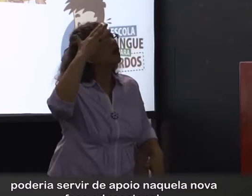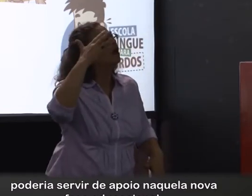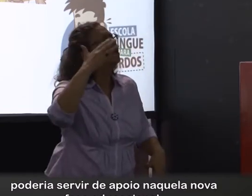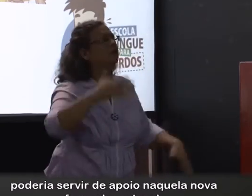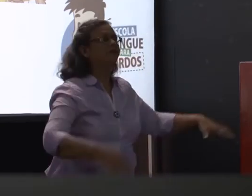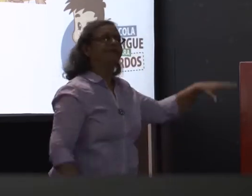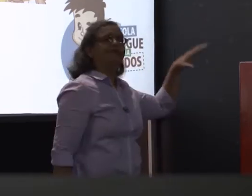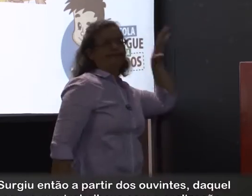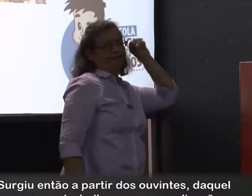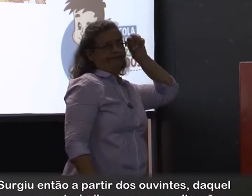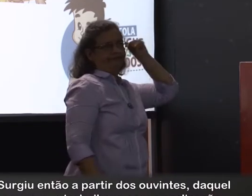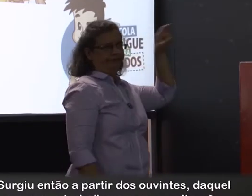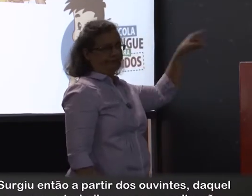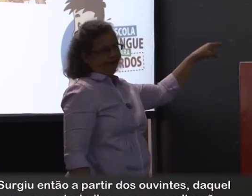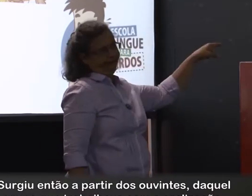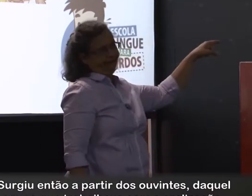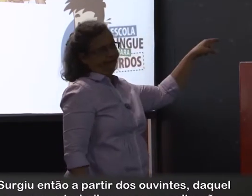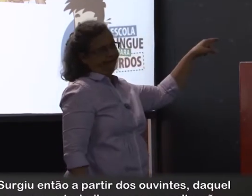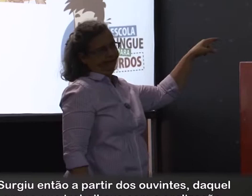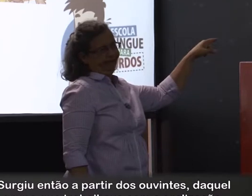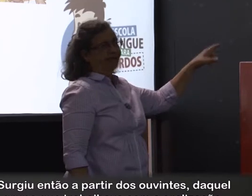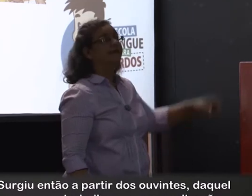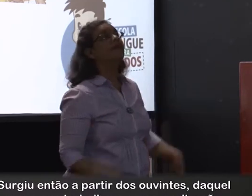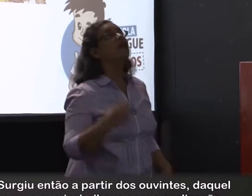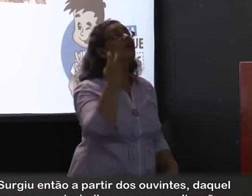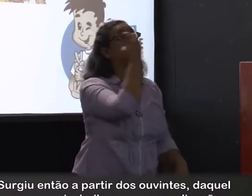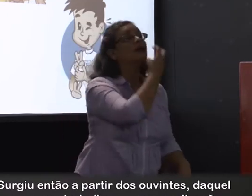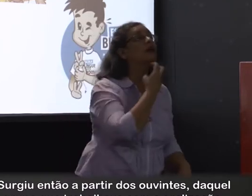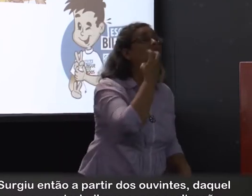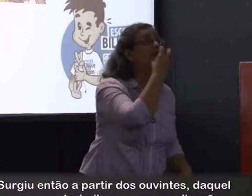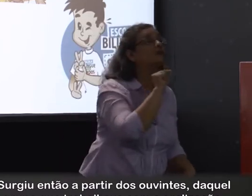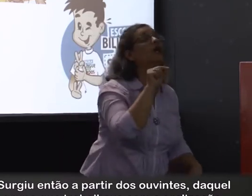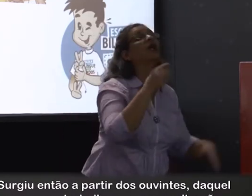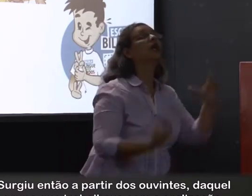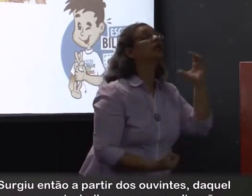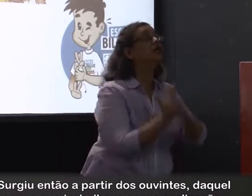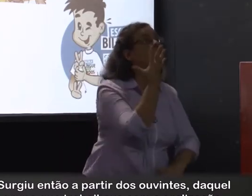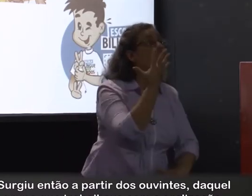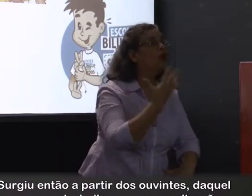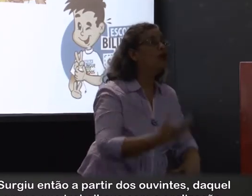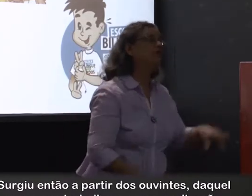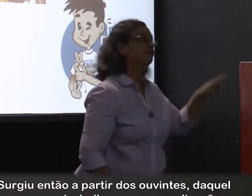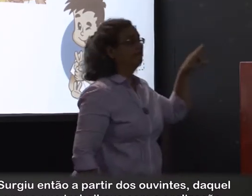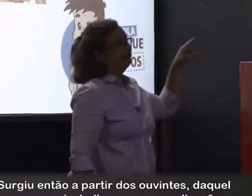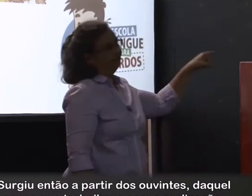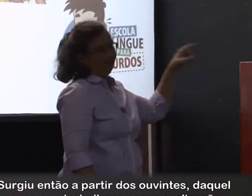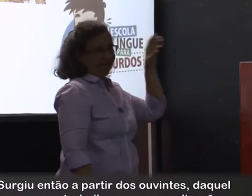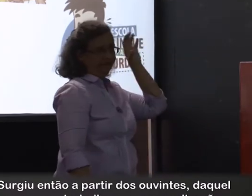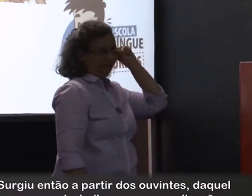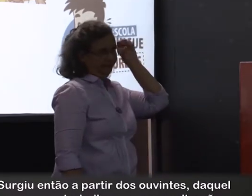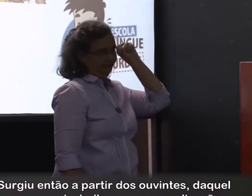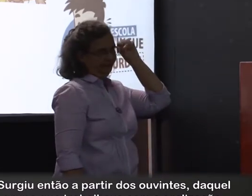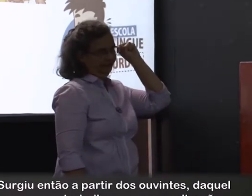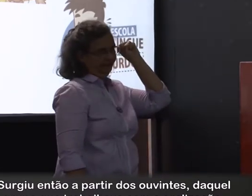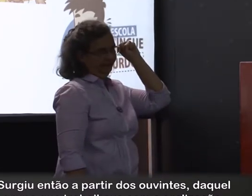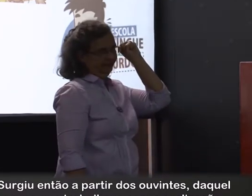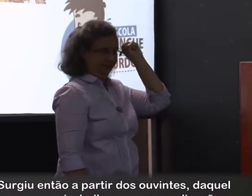aí surgiu então, a partir dos ouvintes, né? Daquele grupo que trabalhava com a